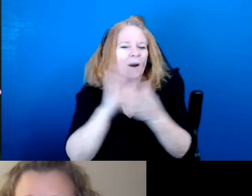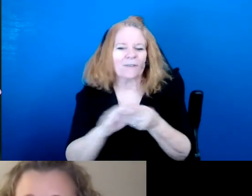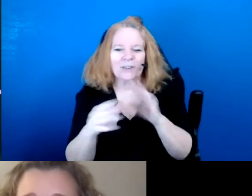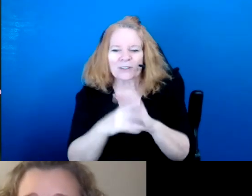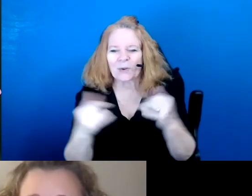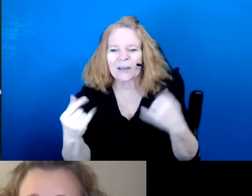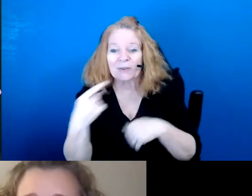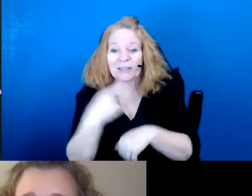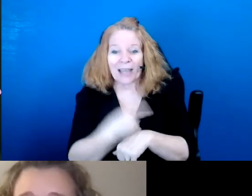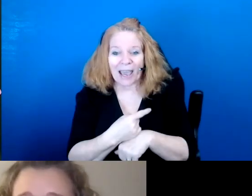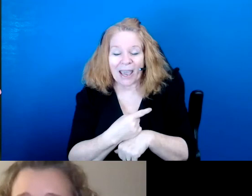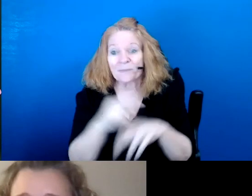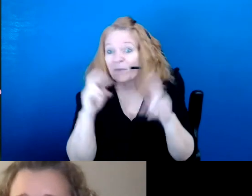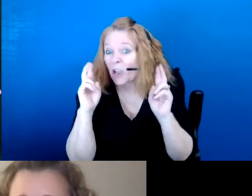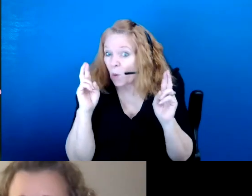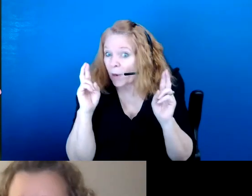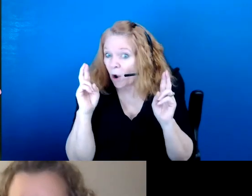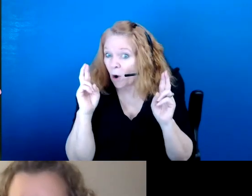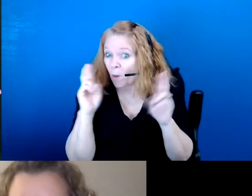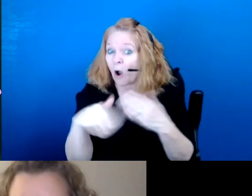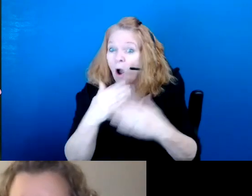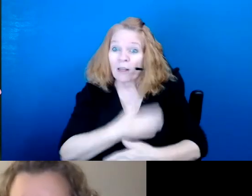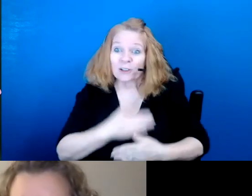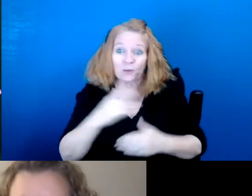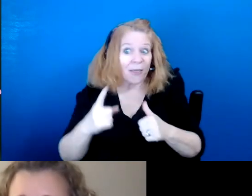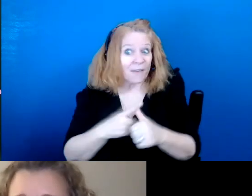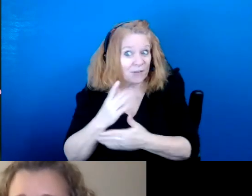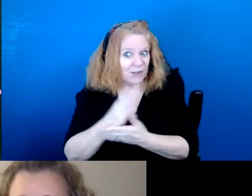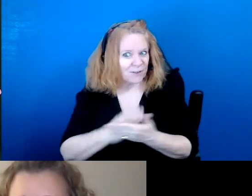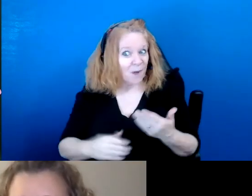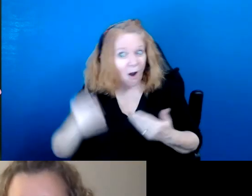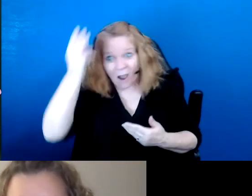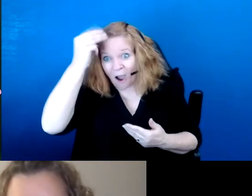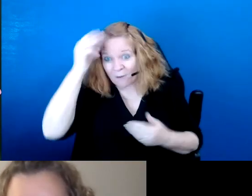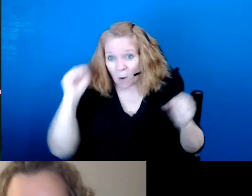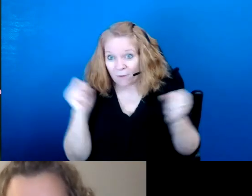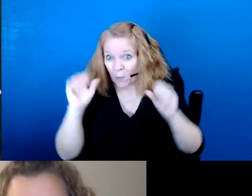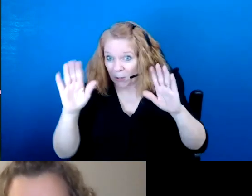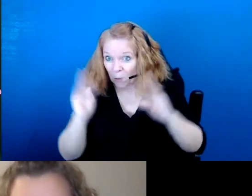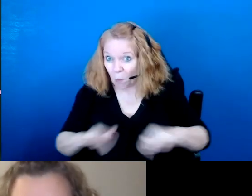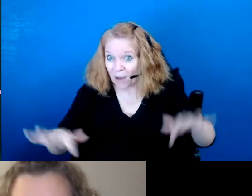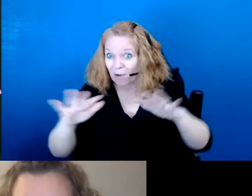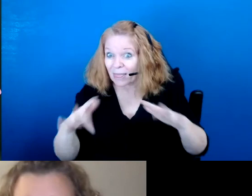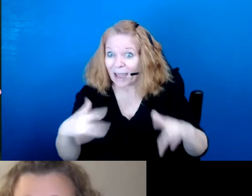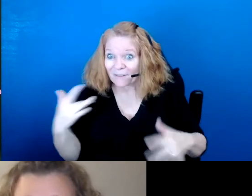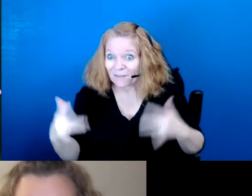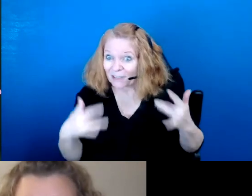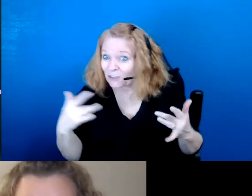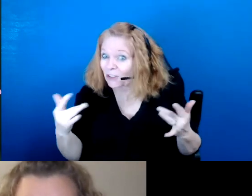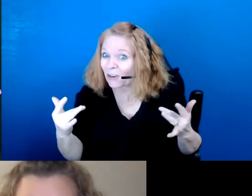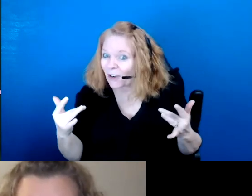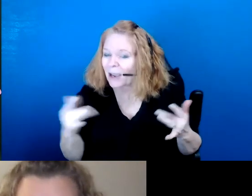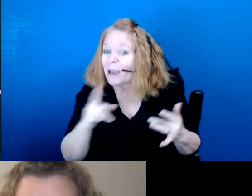gracias wing por una historia tan increíble esperemos que todos les haya gustado la primera parte de la